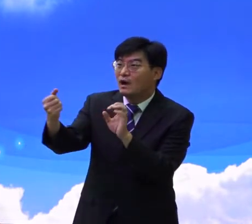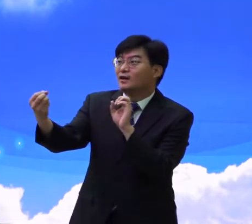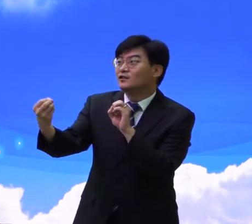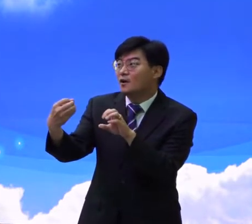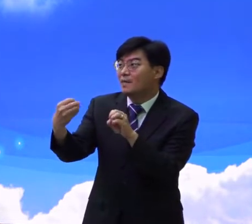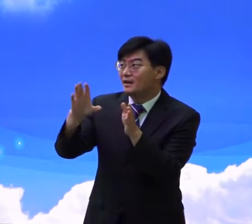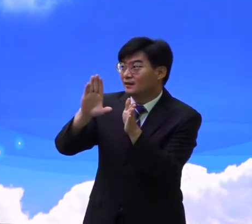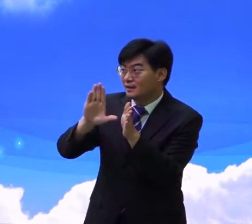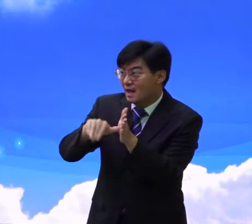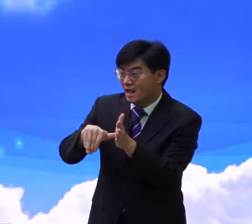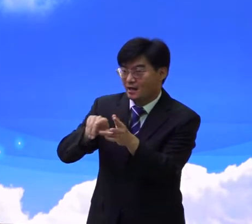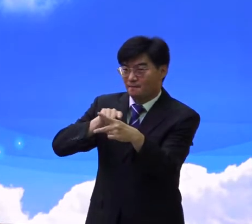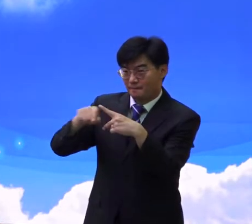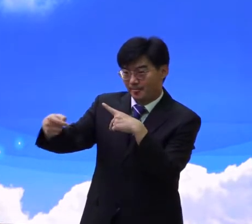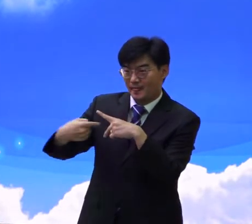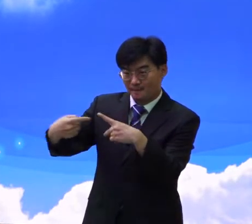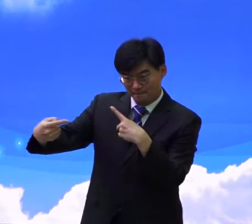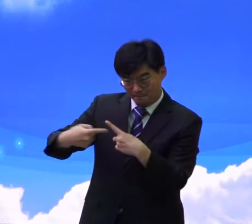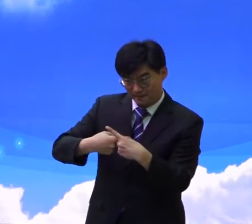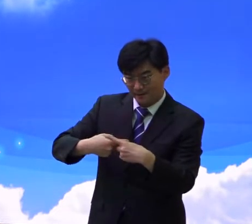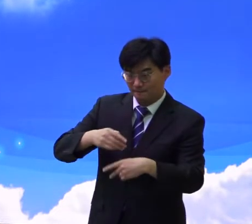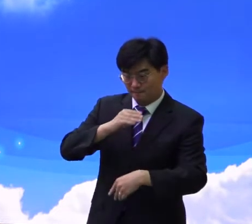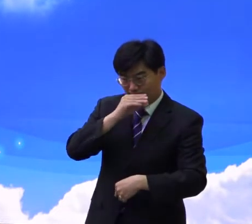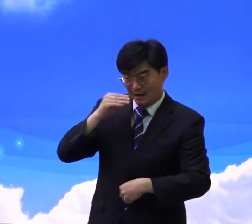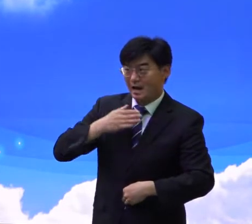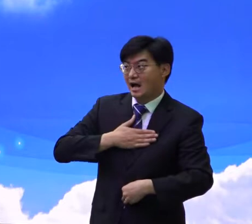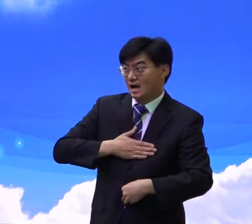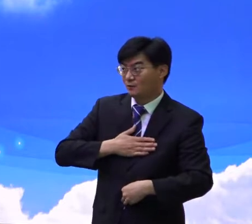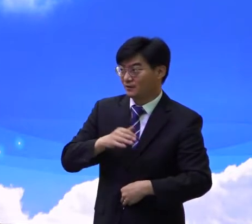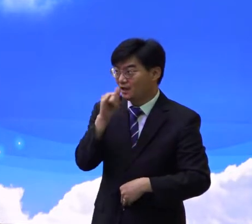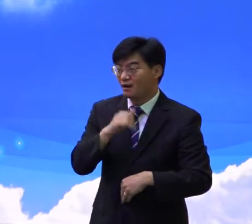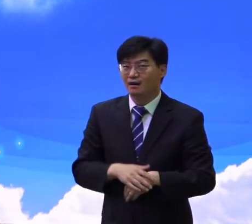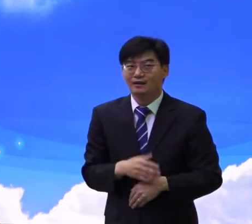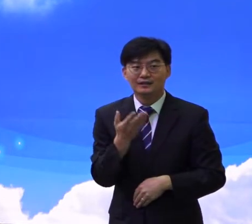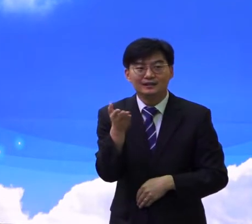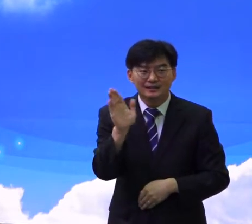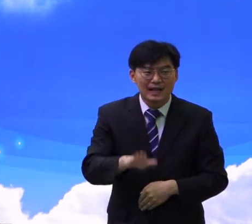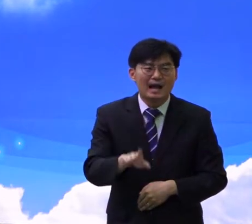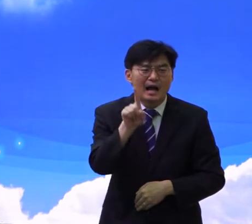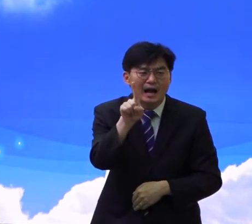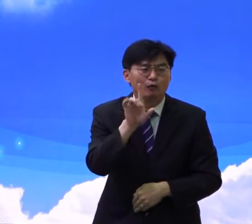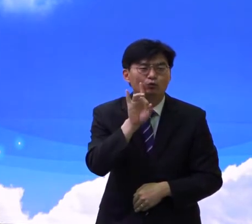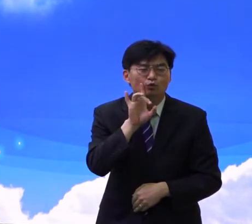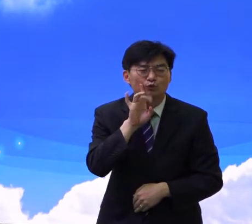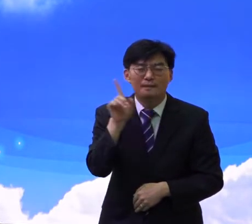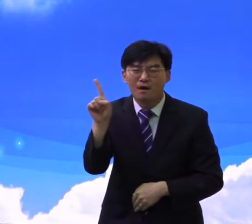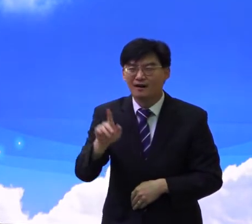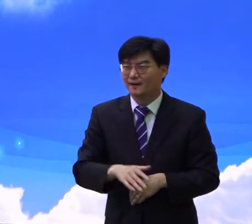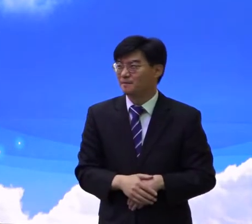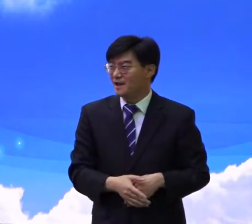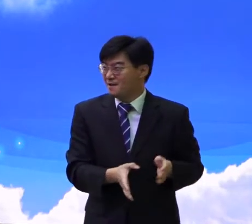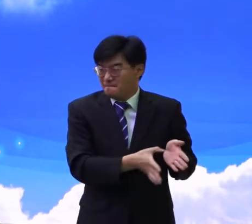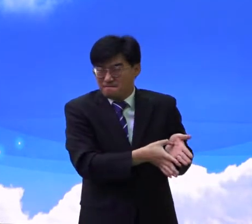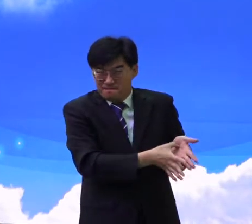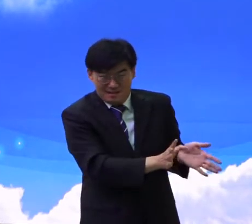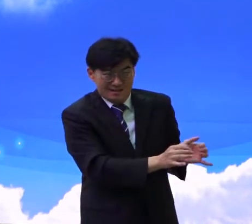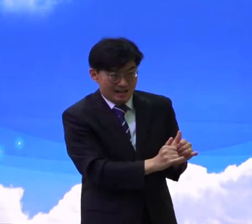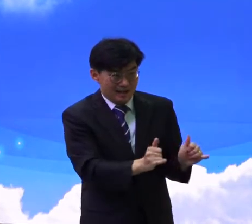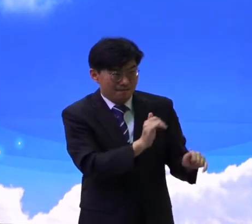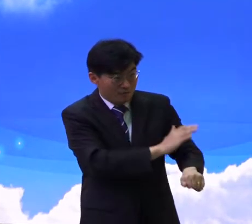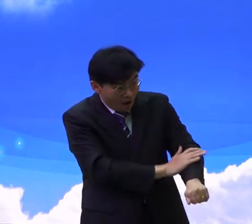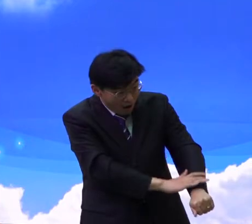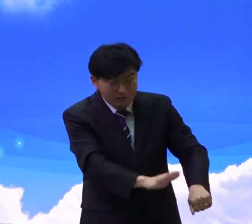때에는 주께서 의로우시니이다. 그러나 내가 주께 진분하옵나니 악한 자의 길이 형통하며